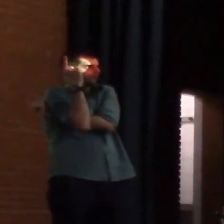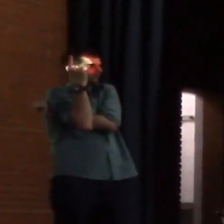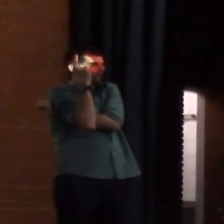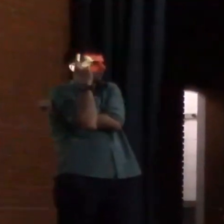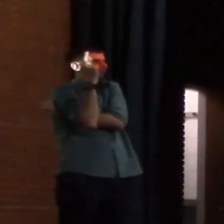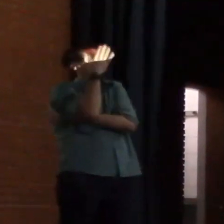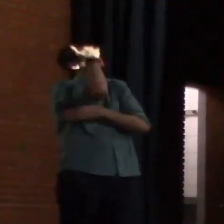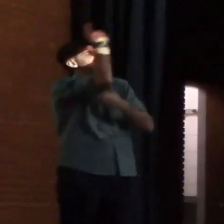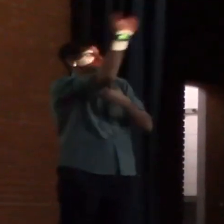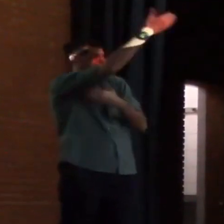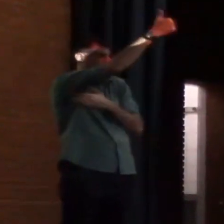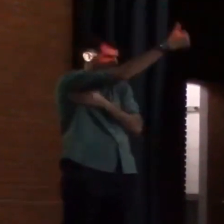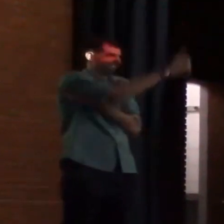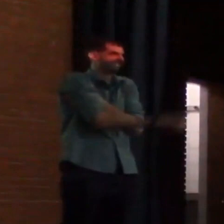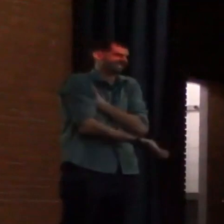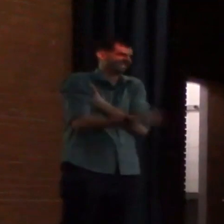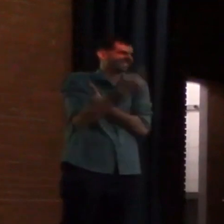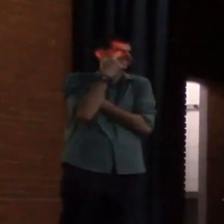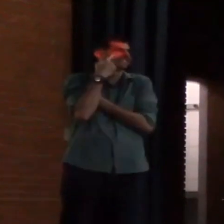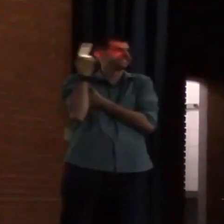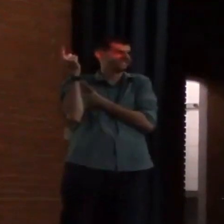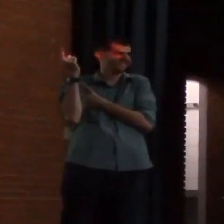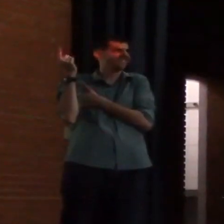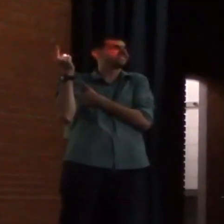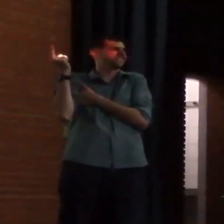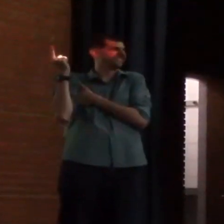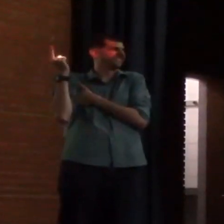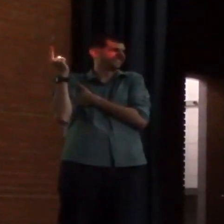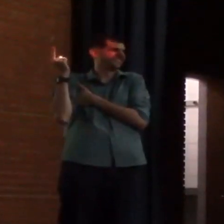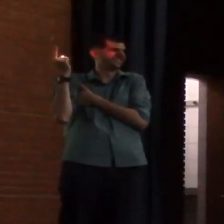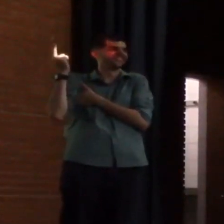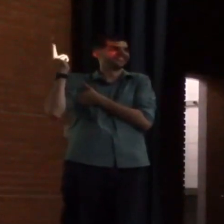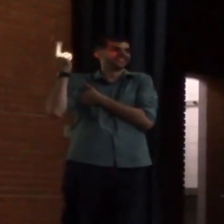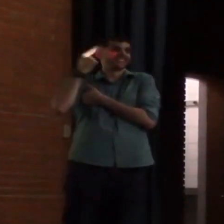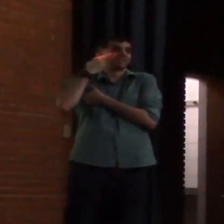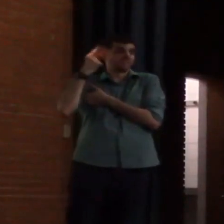Vocês conseguem perceber aqui? Obrigado, viu? Vocês conseguem ver aqui?